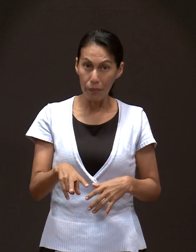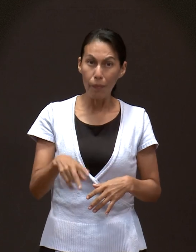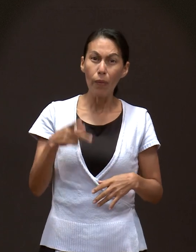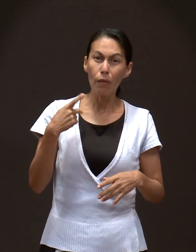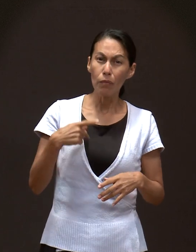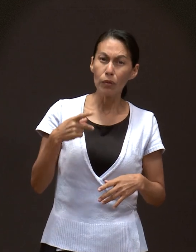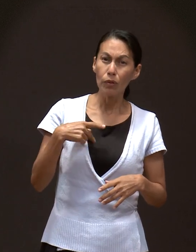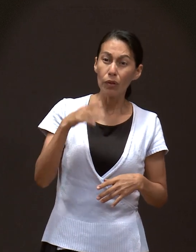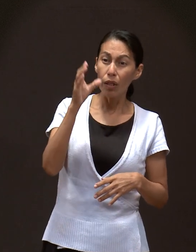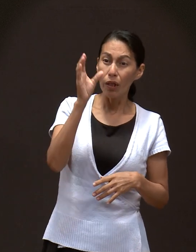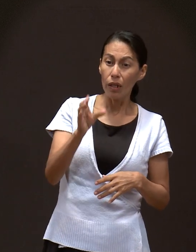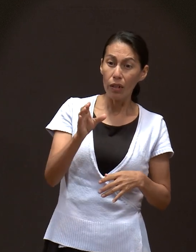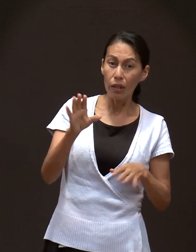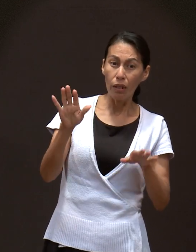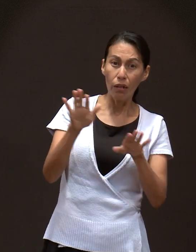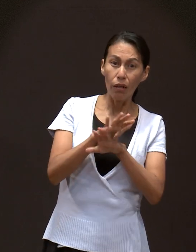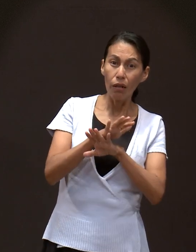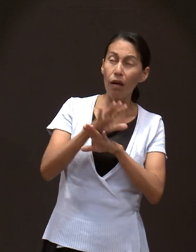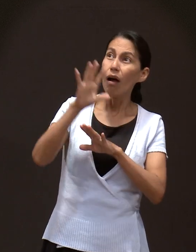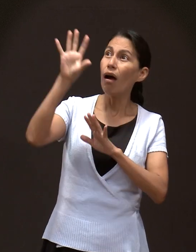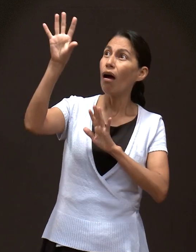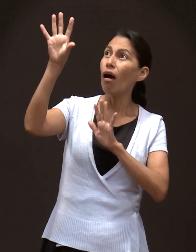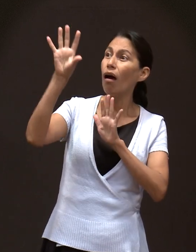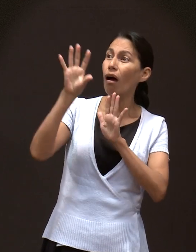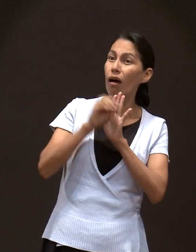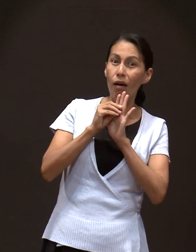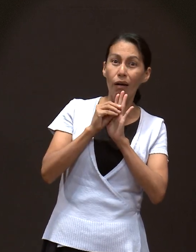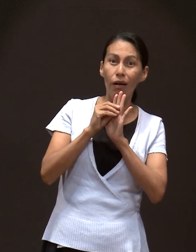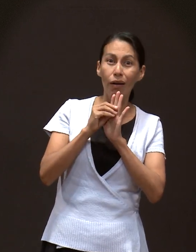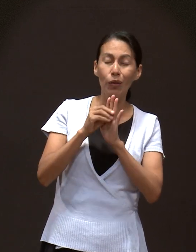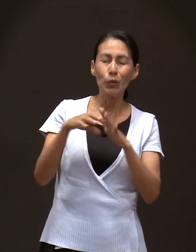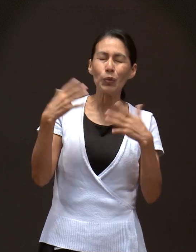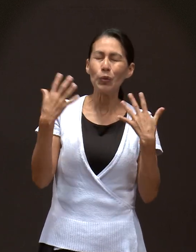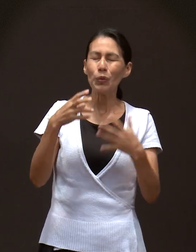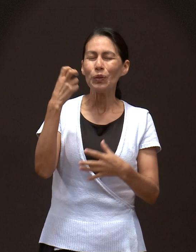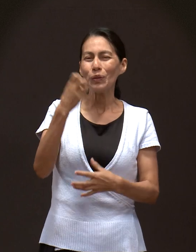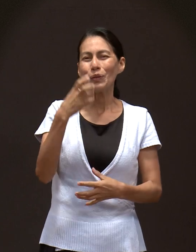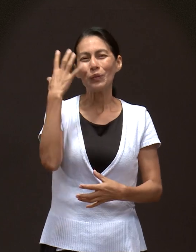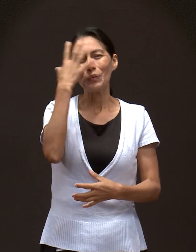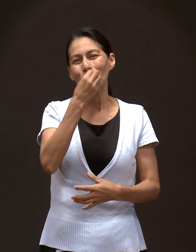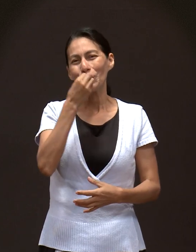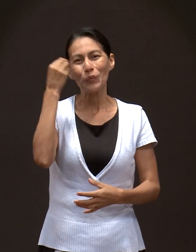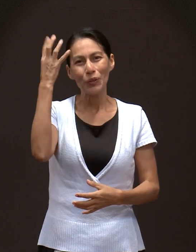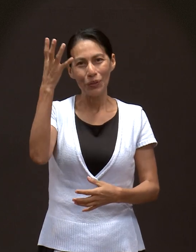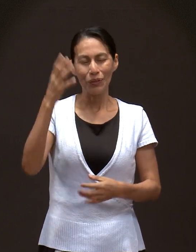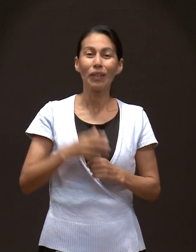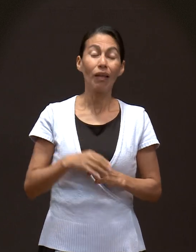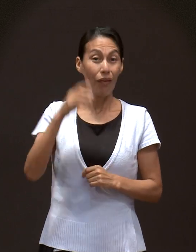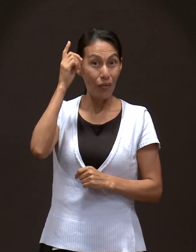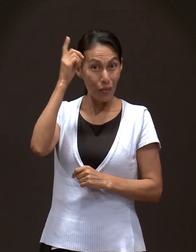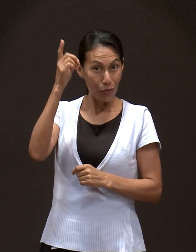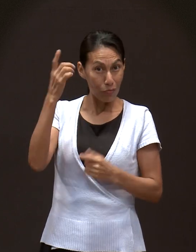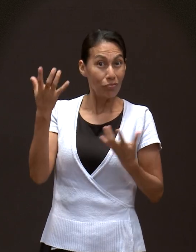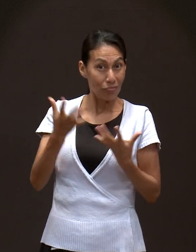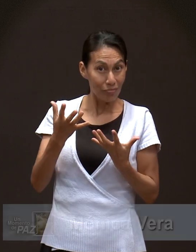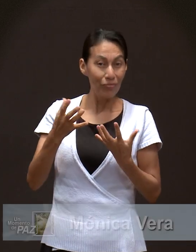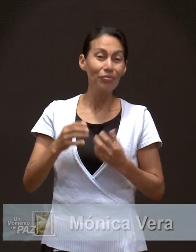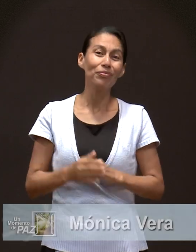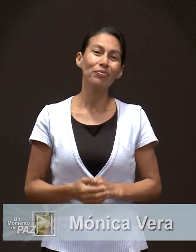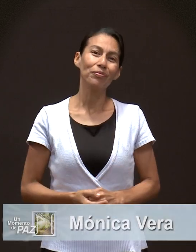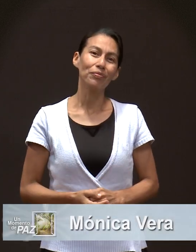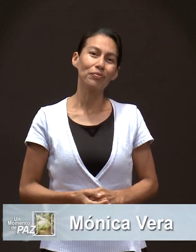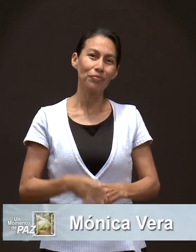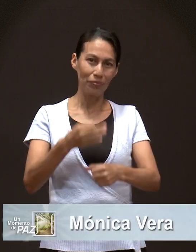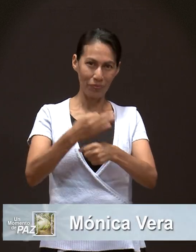La persona va apareciéndose más y más a Dios. Es una obra extraordinaria que solo Dios